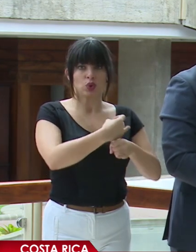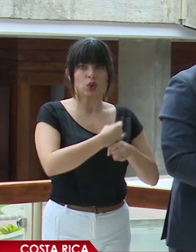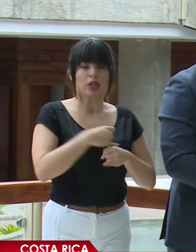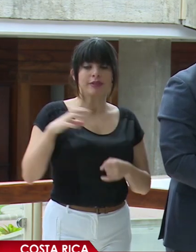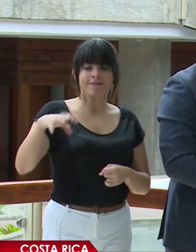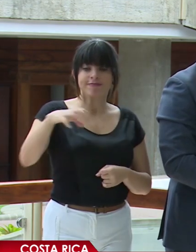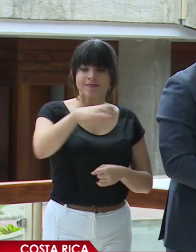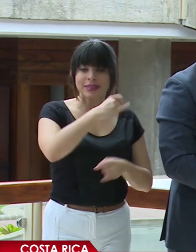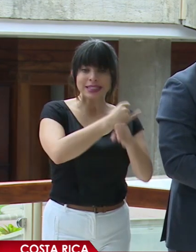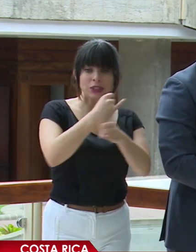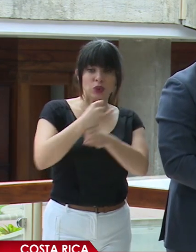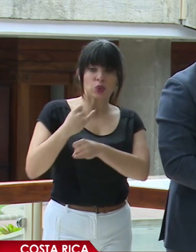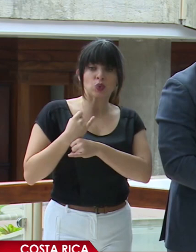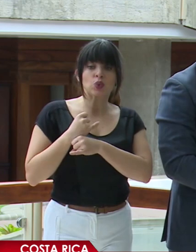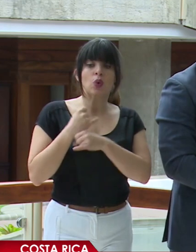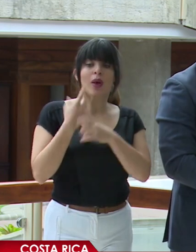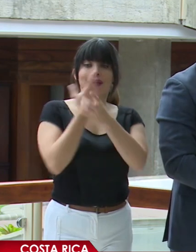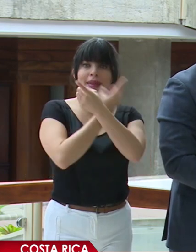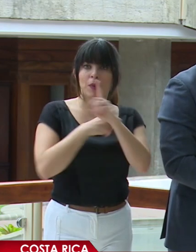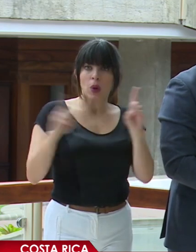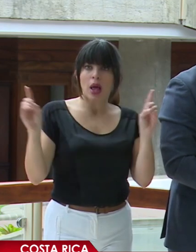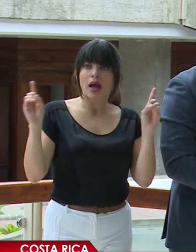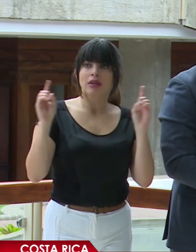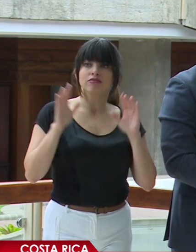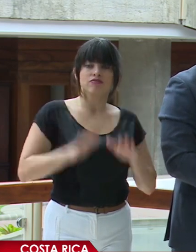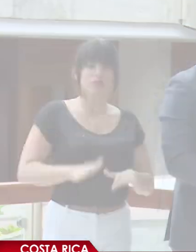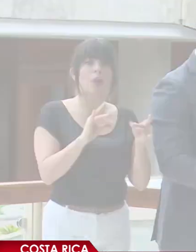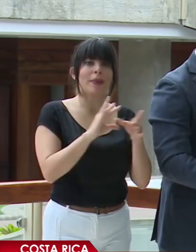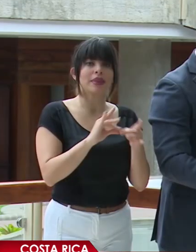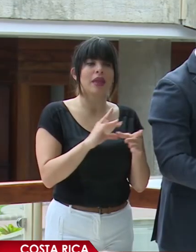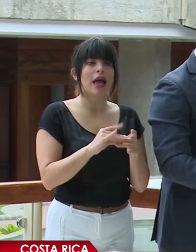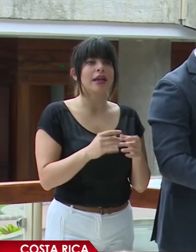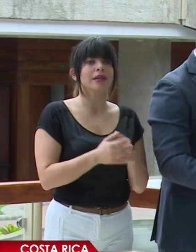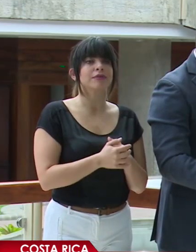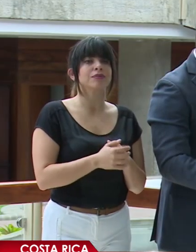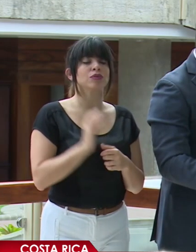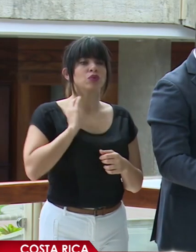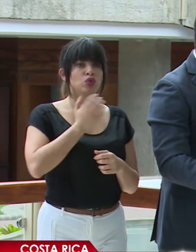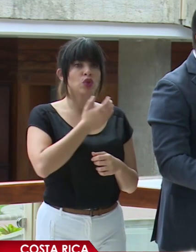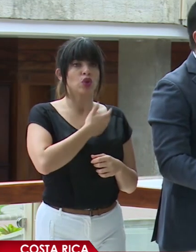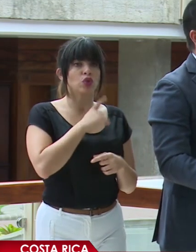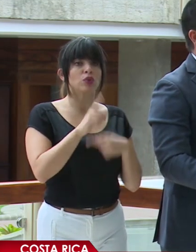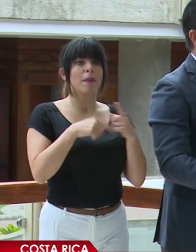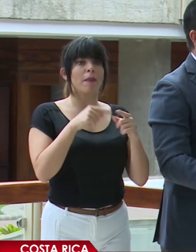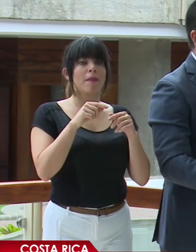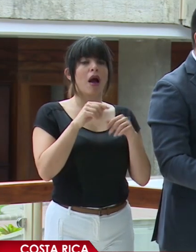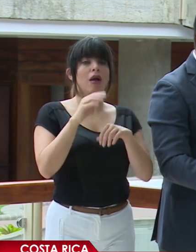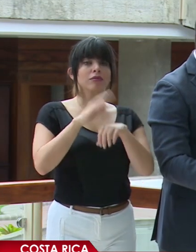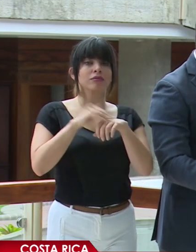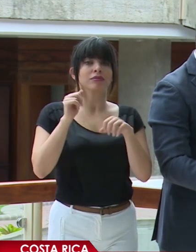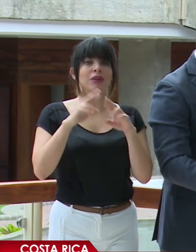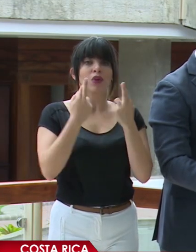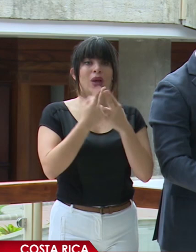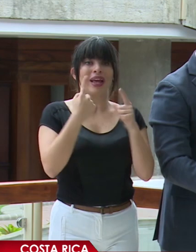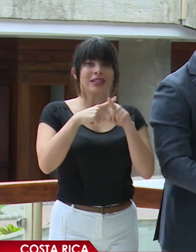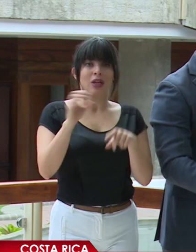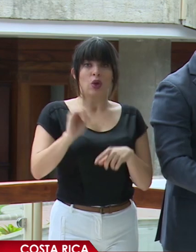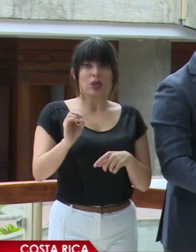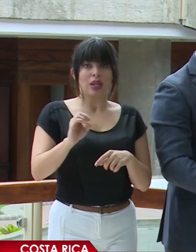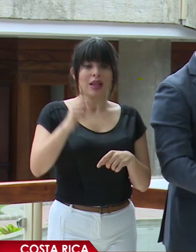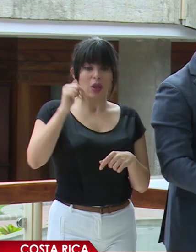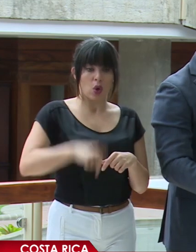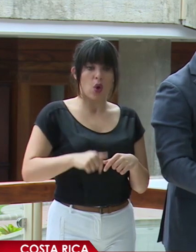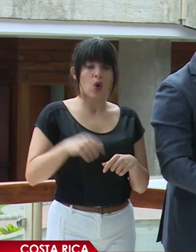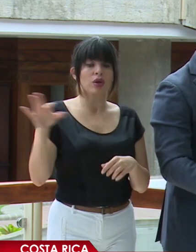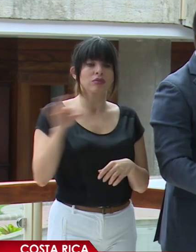y la institucionalidad democrática costarricense, que estaremos convocando en sesiones extraordinarias a partir del día de